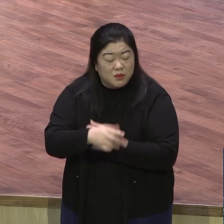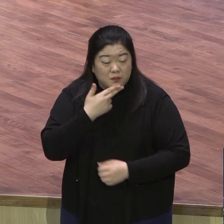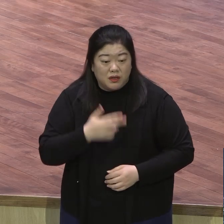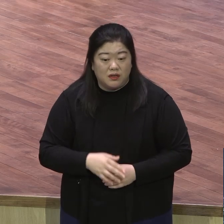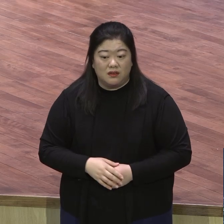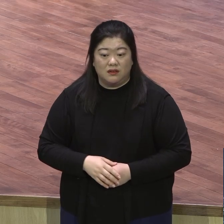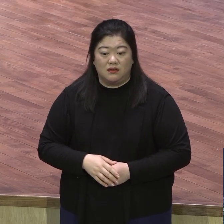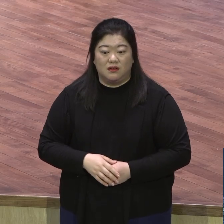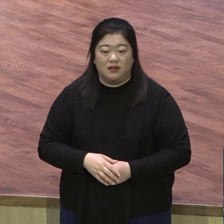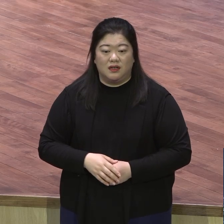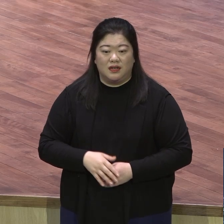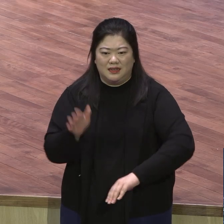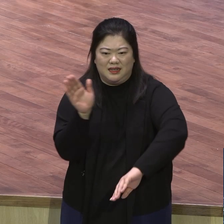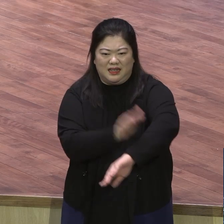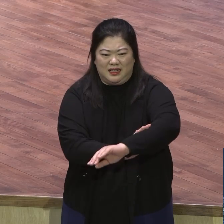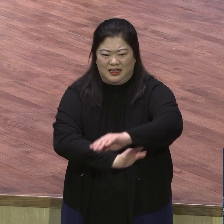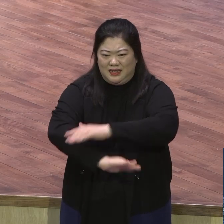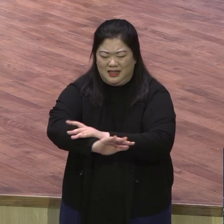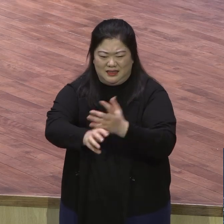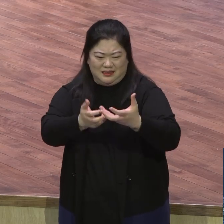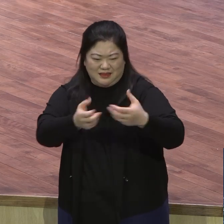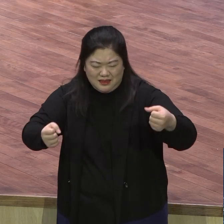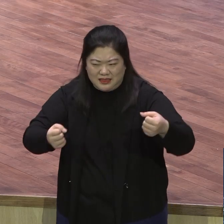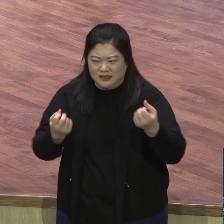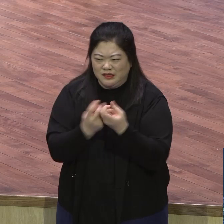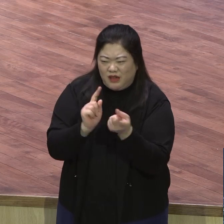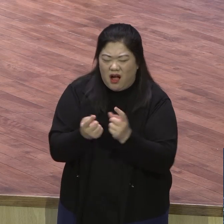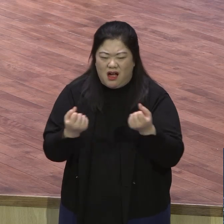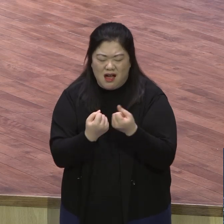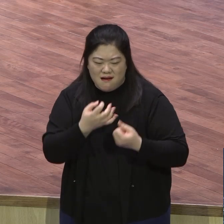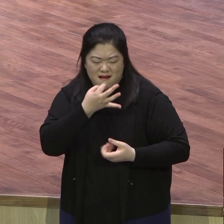당 짓지요. 배걸이 자지요. 잔물이 막 굴립니다.